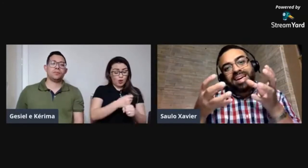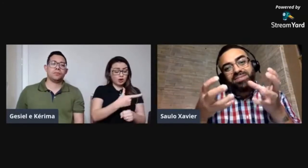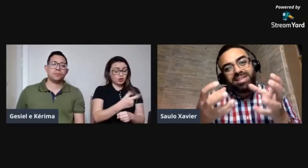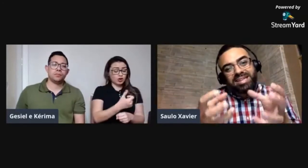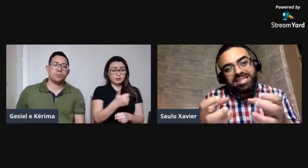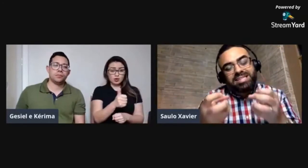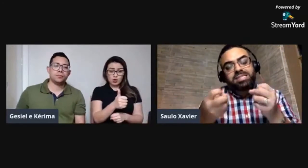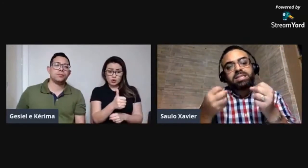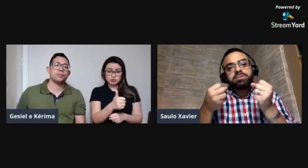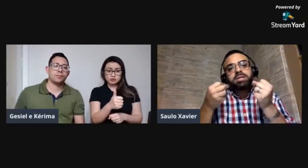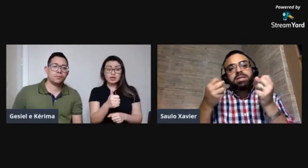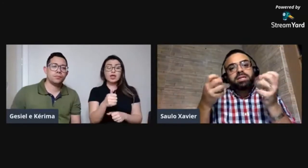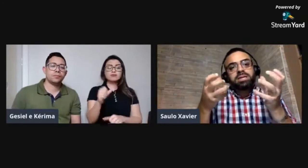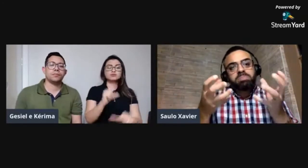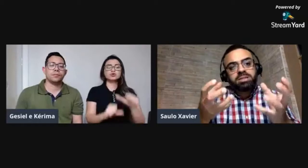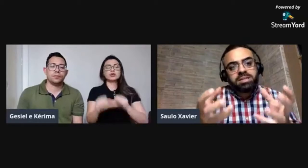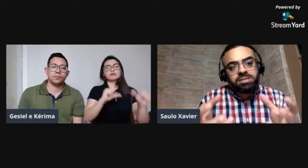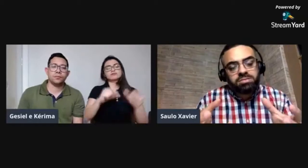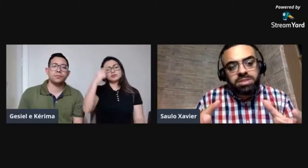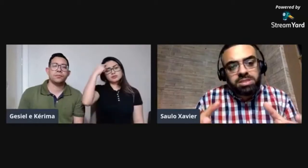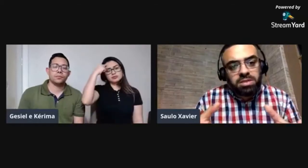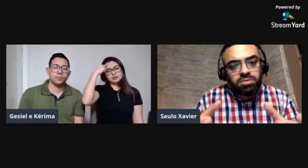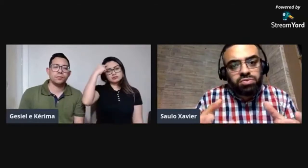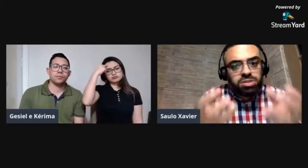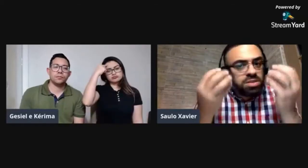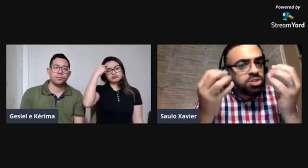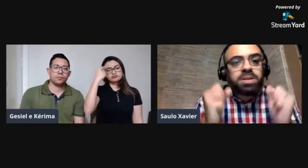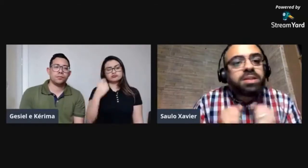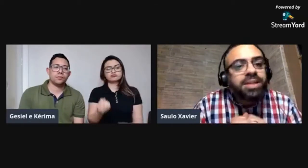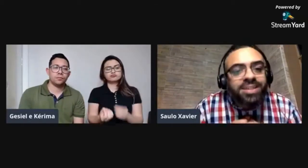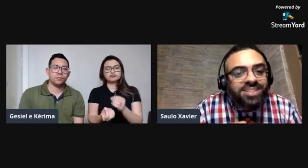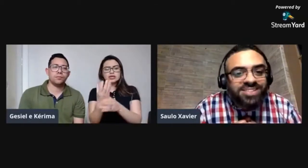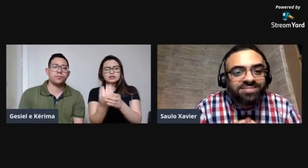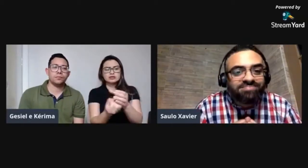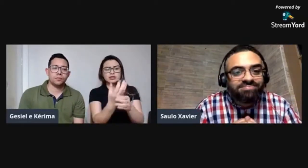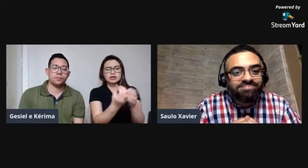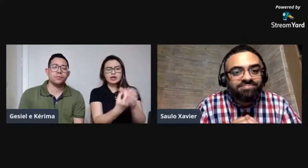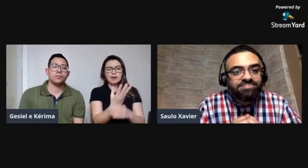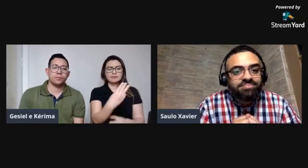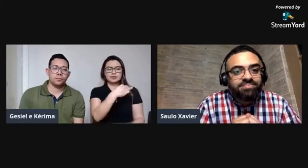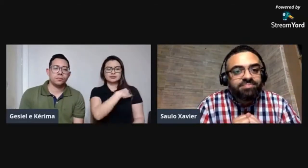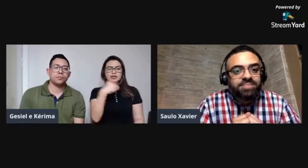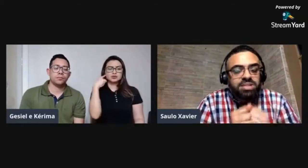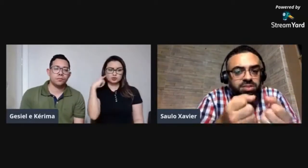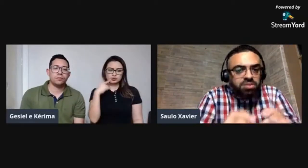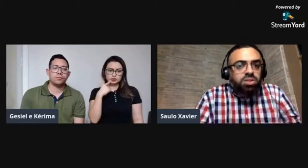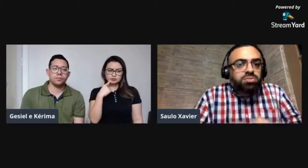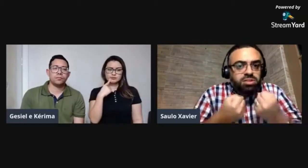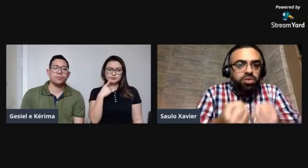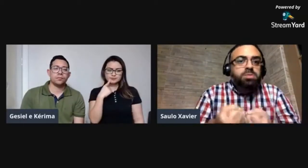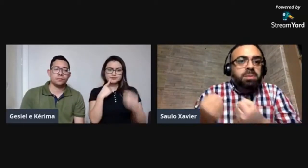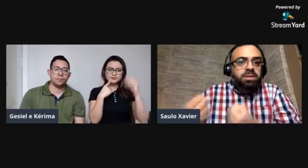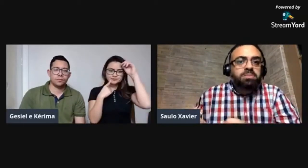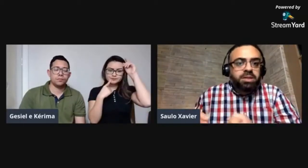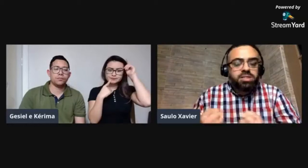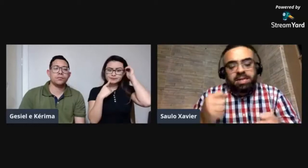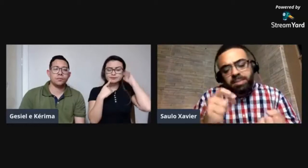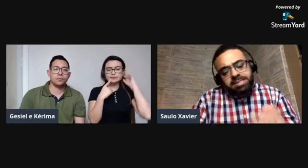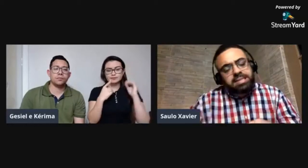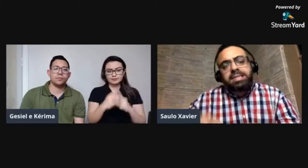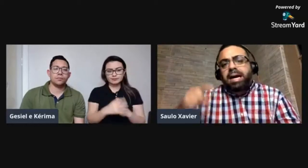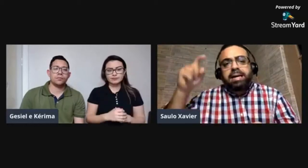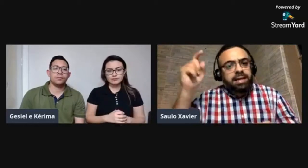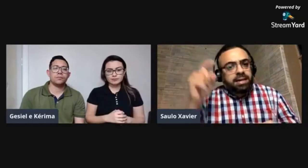da revitalização e da plantação do Ministério Consulta, igual a gente planta a igreja. A gente não tem todo o esforço para plantar uma